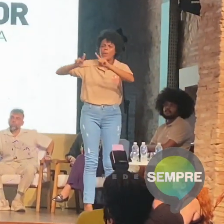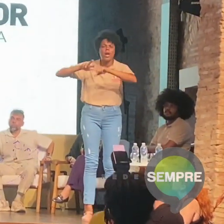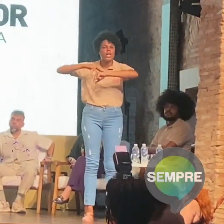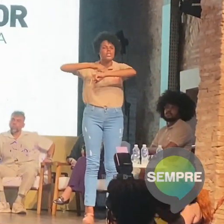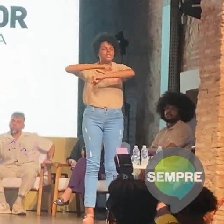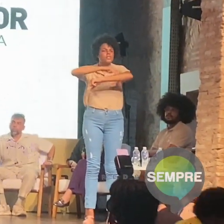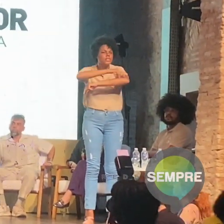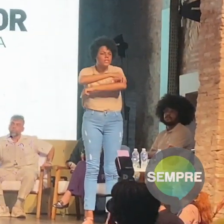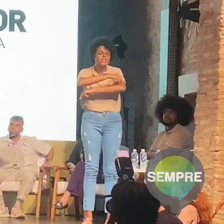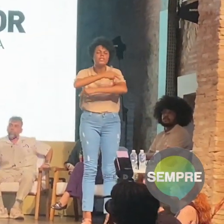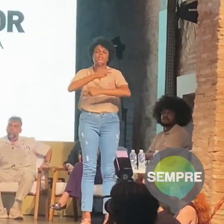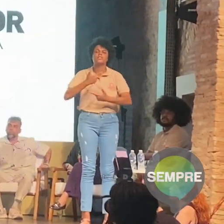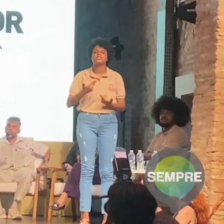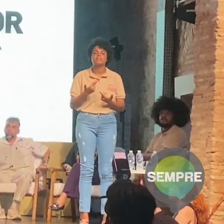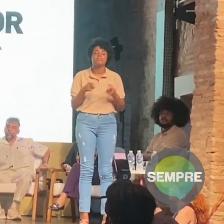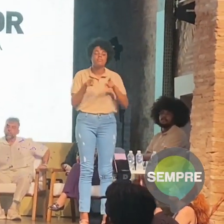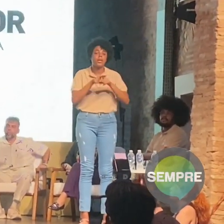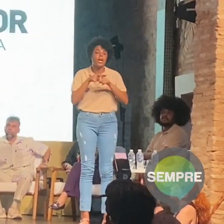desfiles,